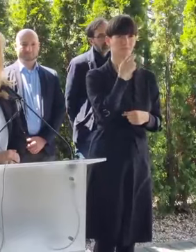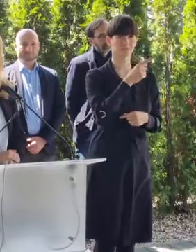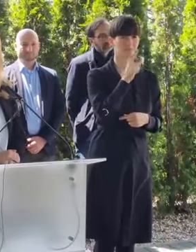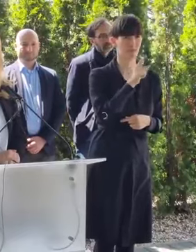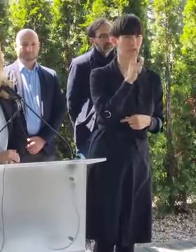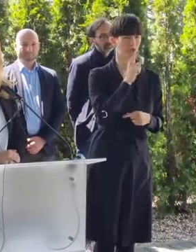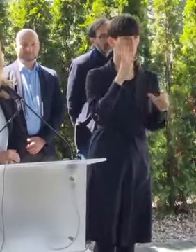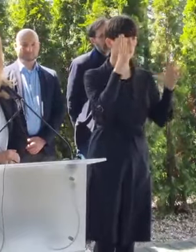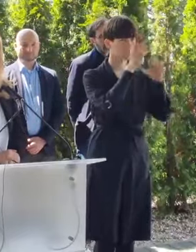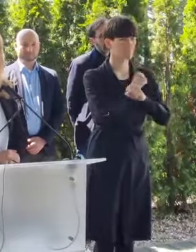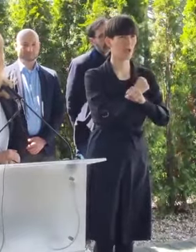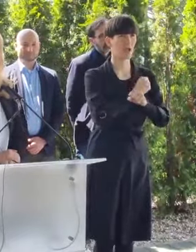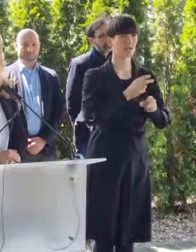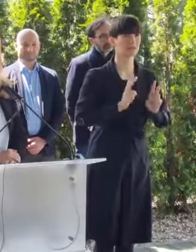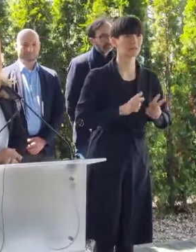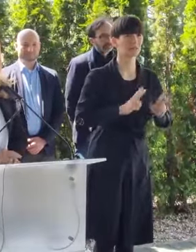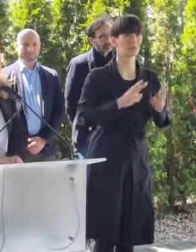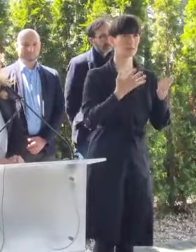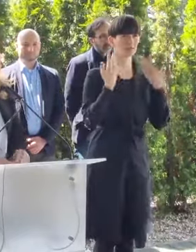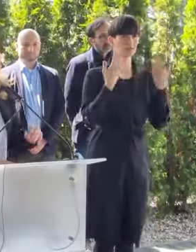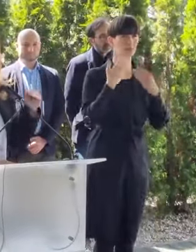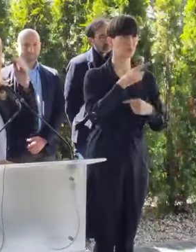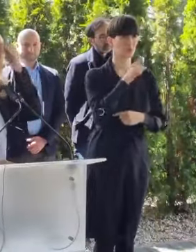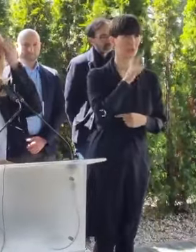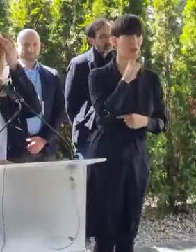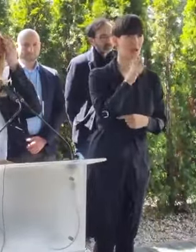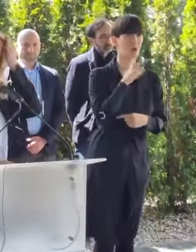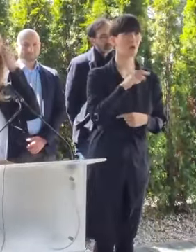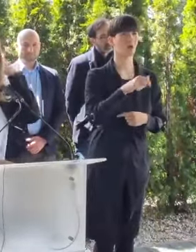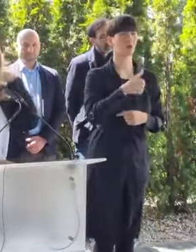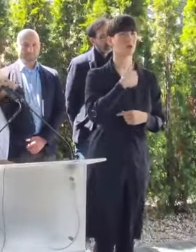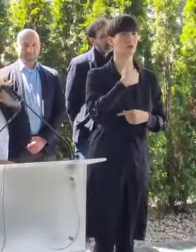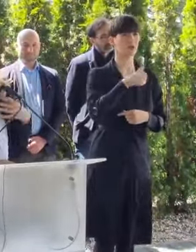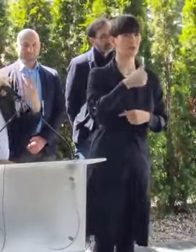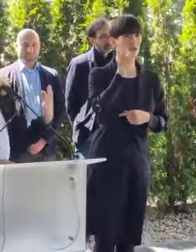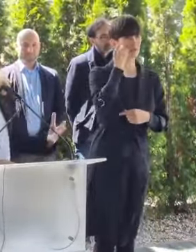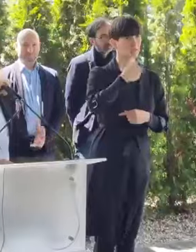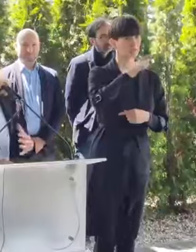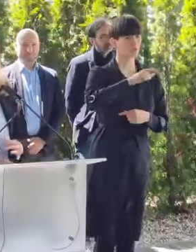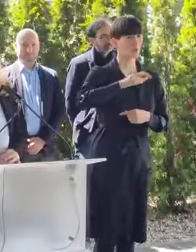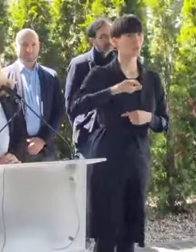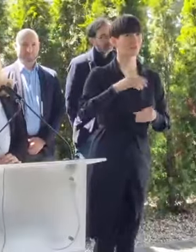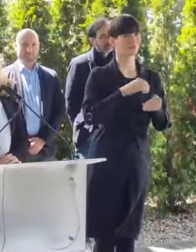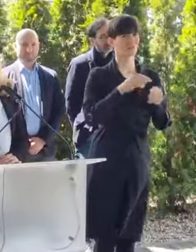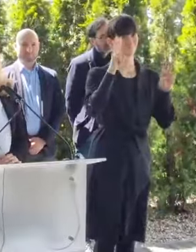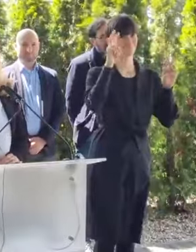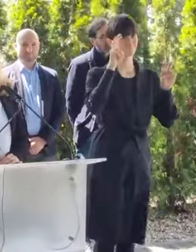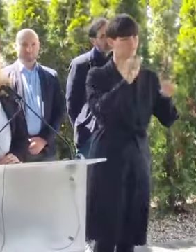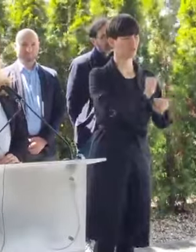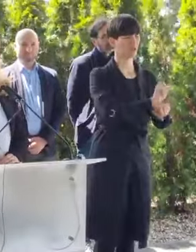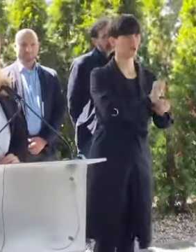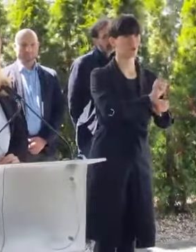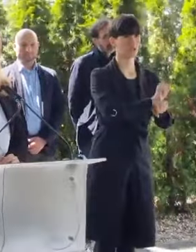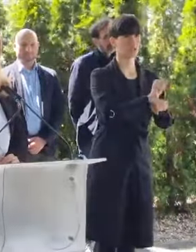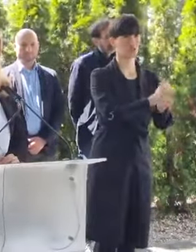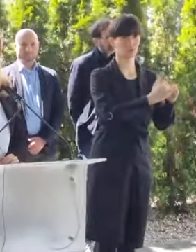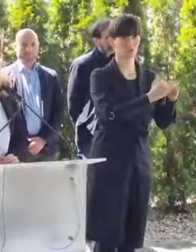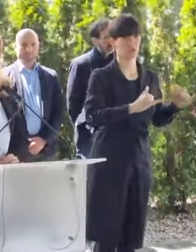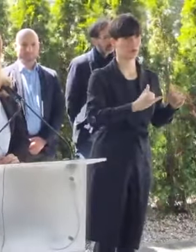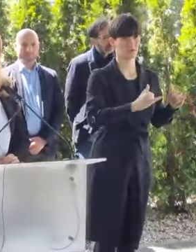tme a s nedostatkom vzduchu. 11 z nich tento koncentračný tábor dočasný